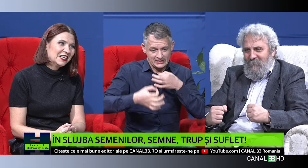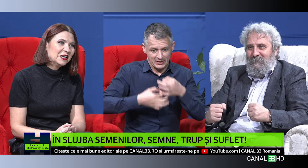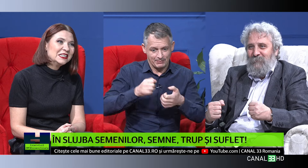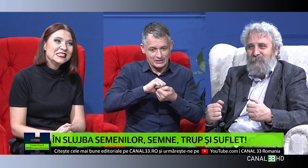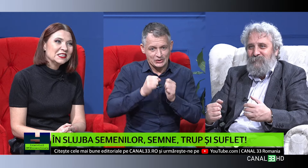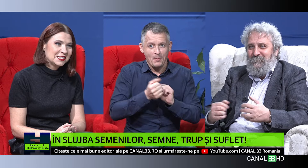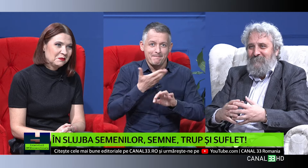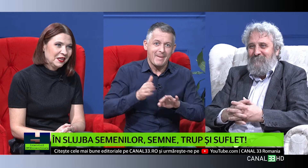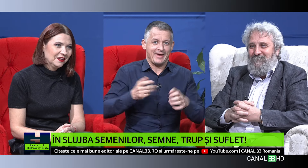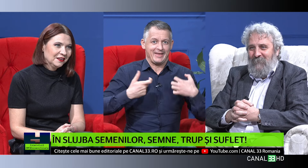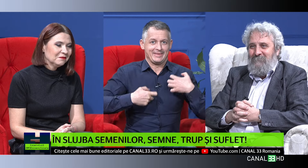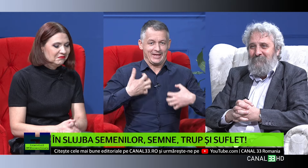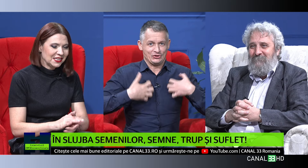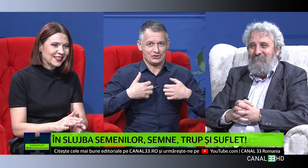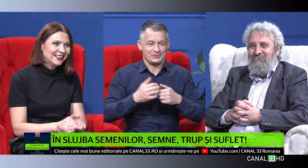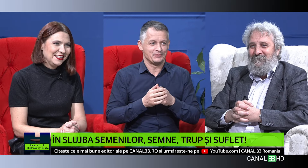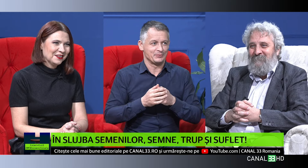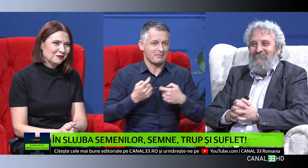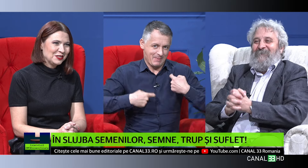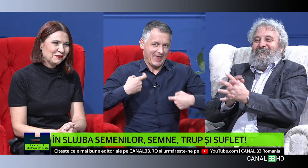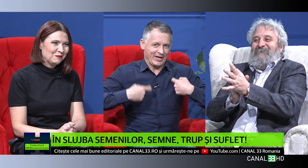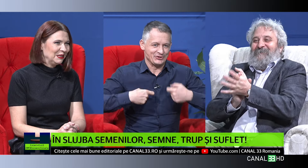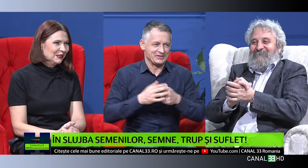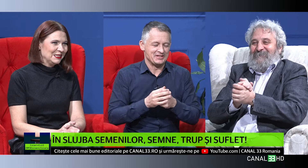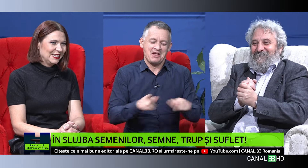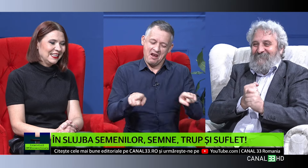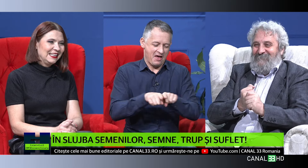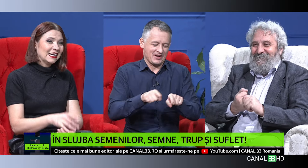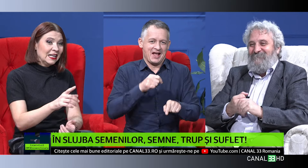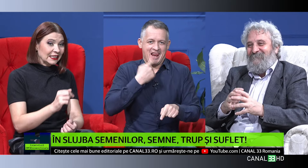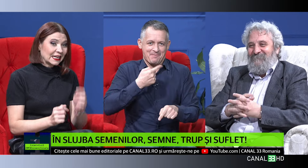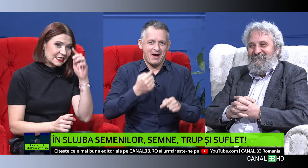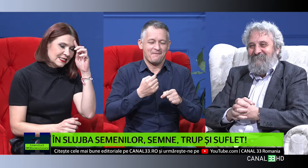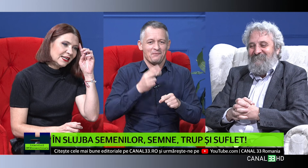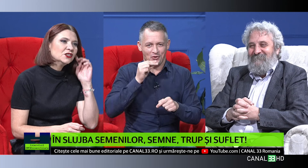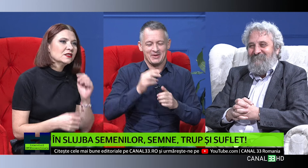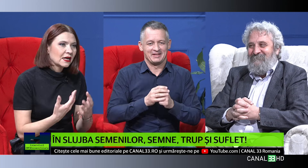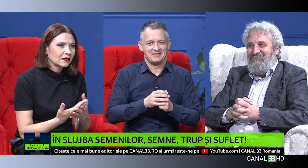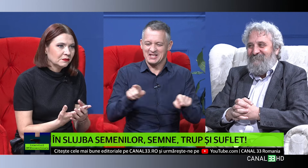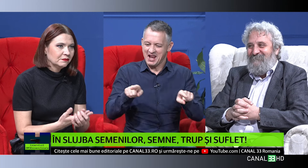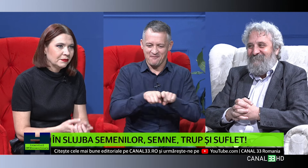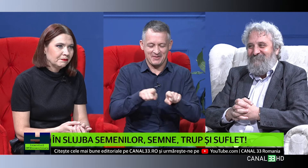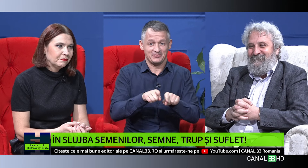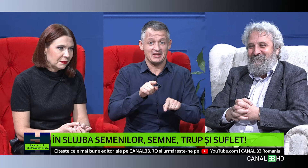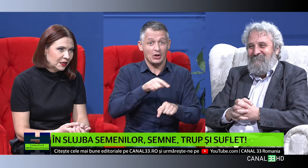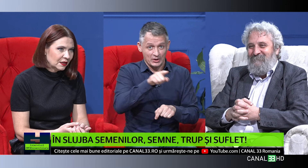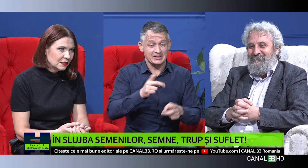mai energici? Însemne? Da. Este identică cu cea vorbită. Este identică. Dar ca să înțelegeți, dacă îmi